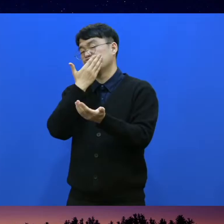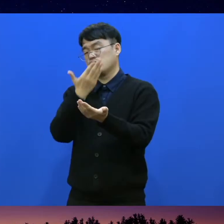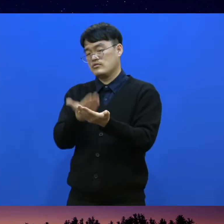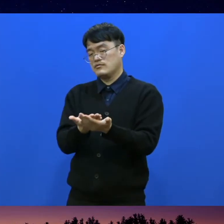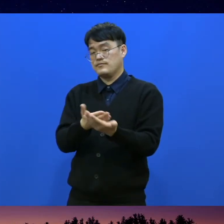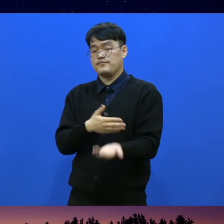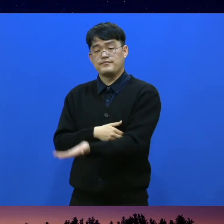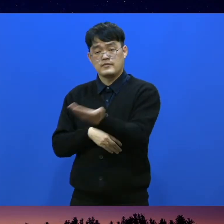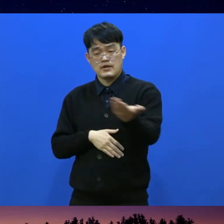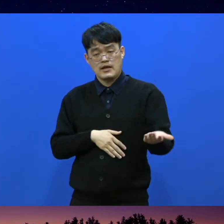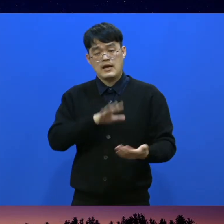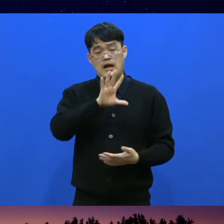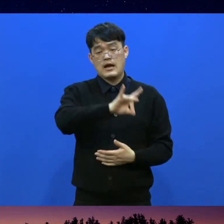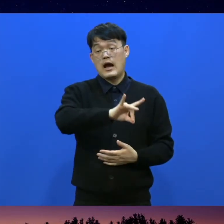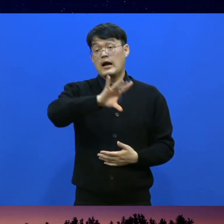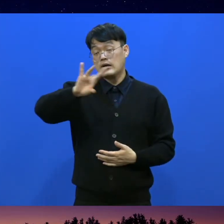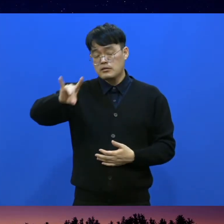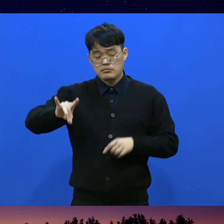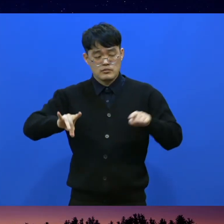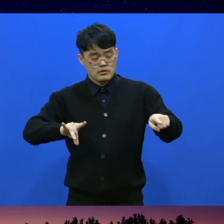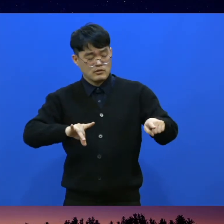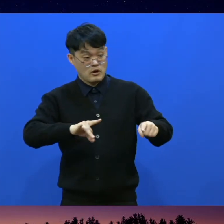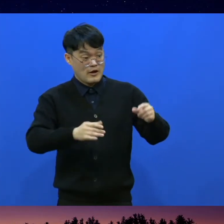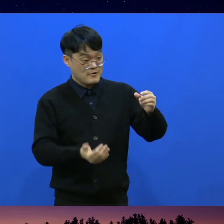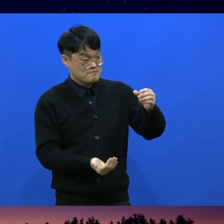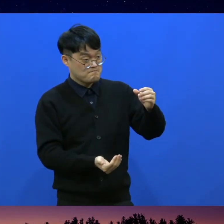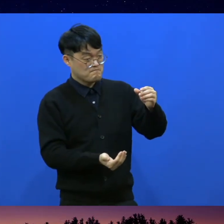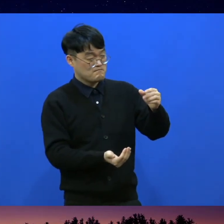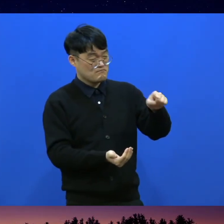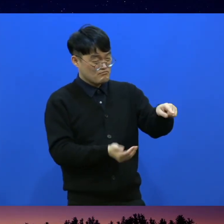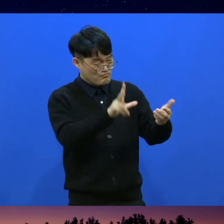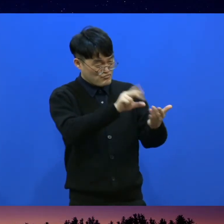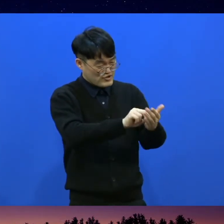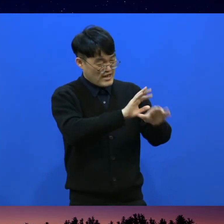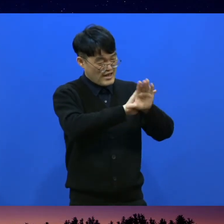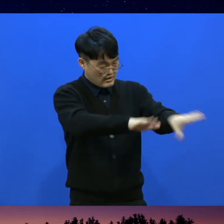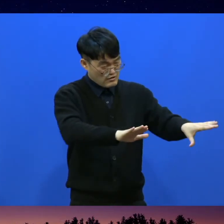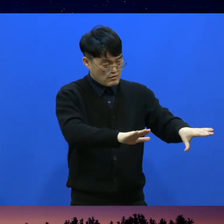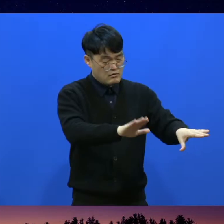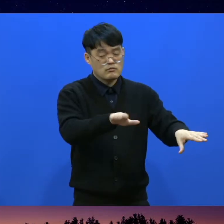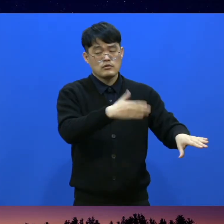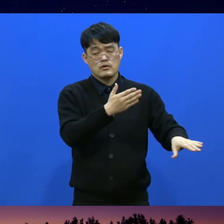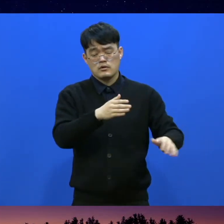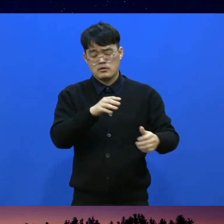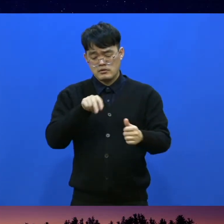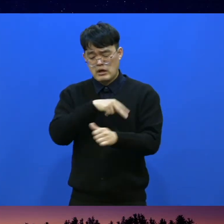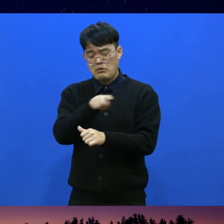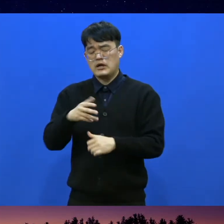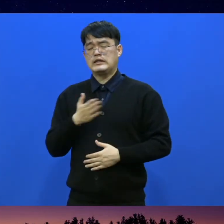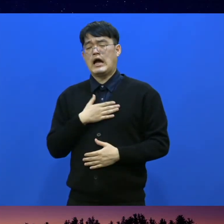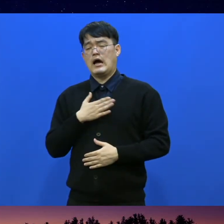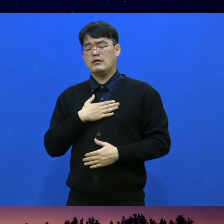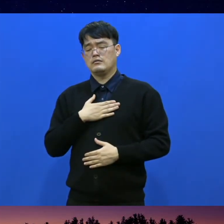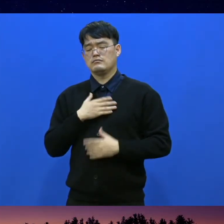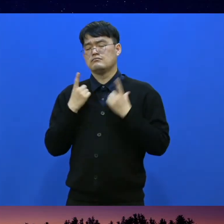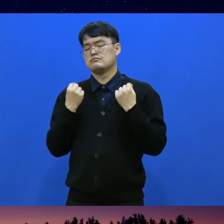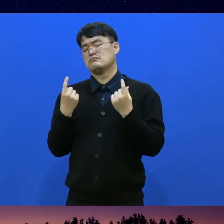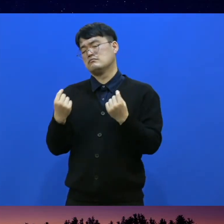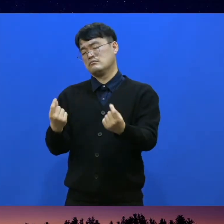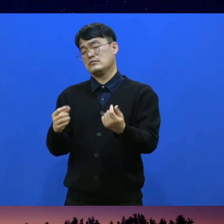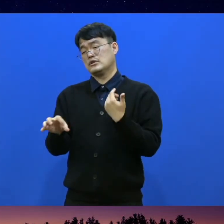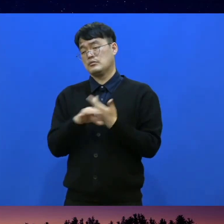가끔 여러분 보면 그 사건은 해결돼서 그런데 그 사건을 둘러싼 상황, 환경은 안 바뀌어서 그러면요,